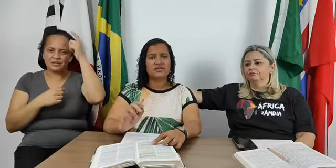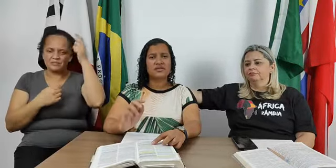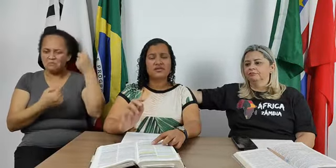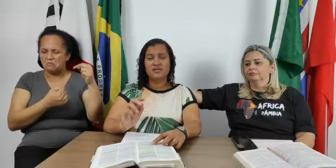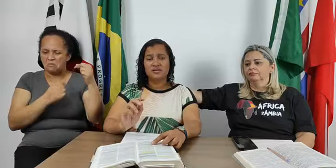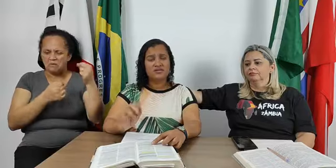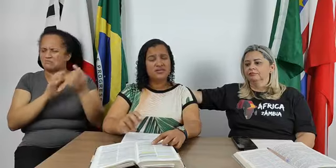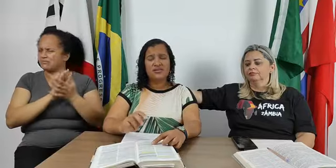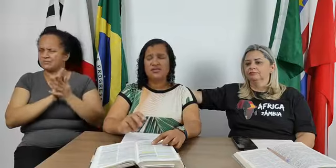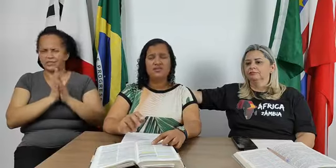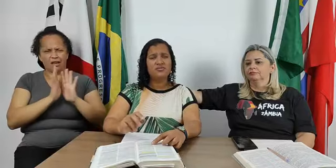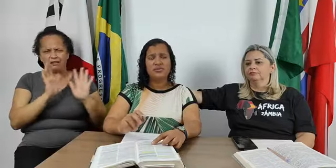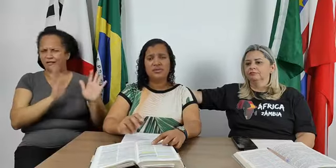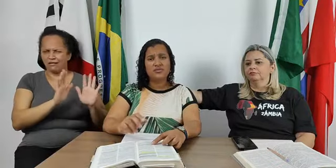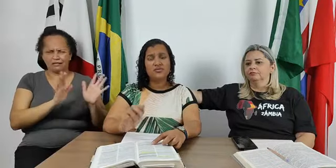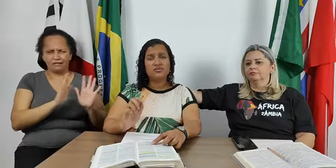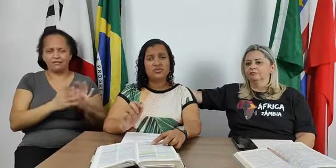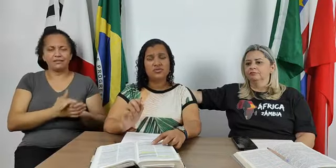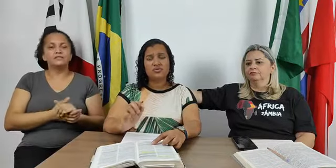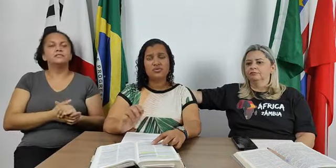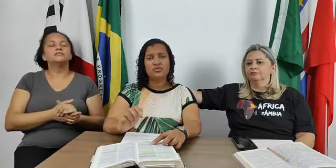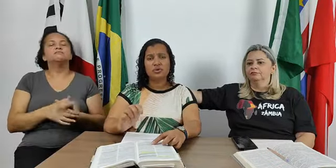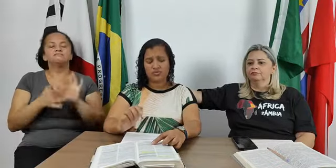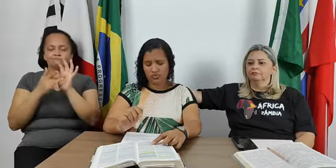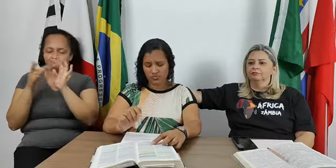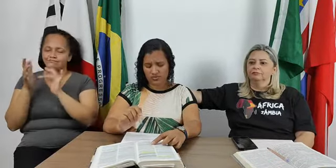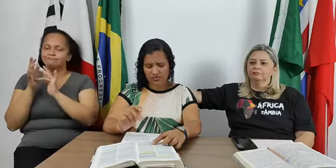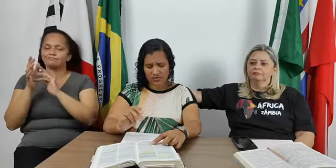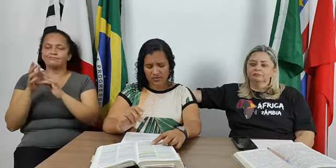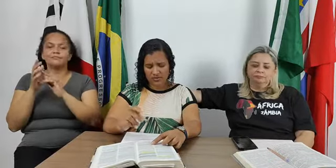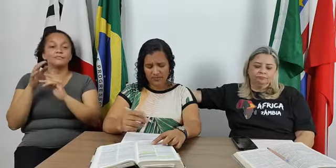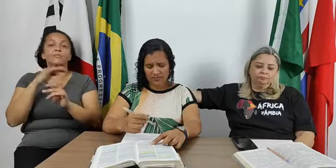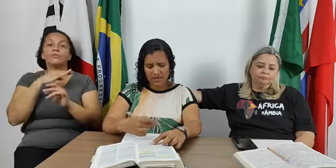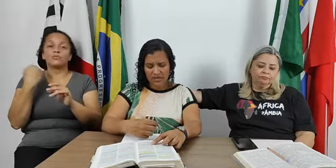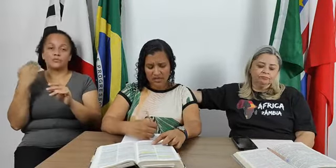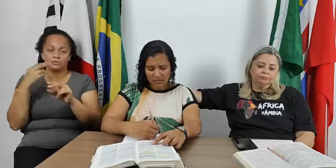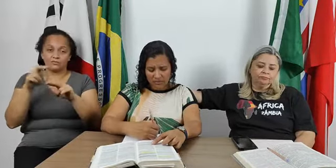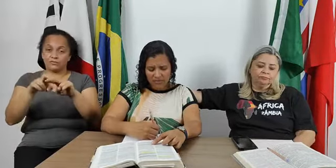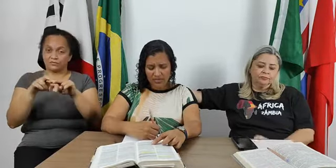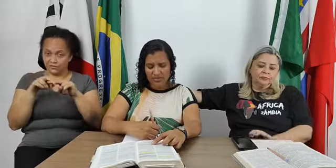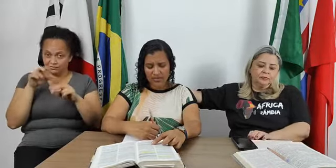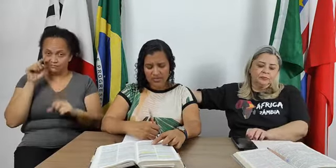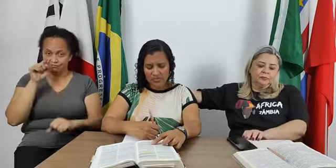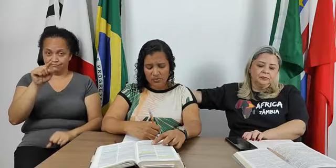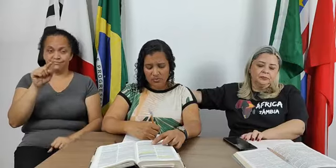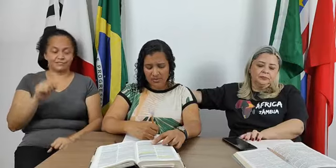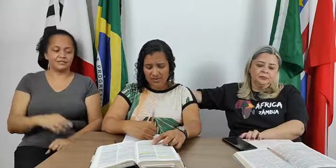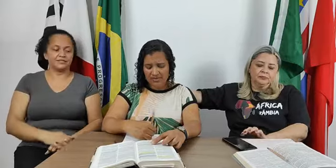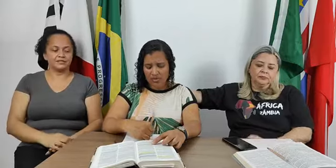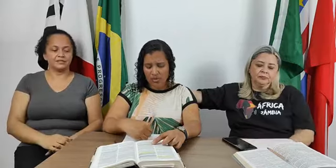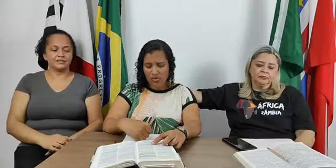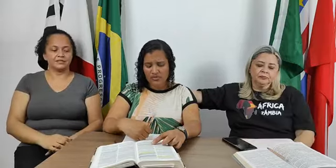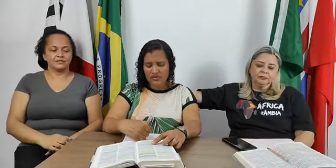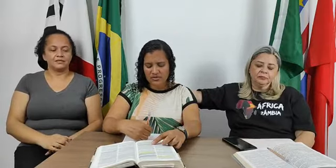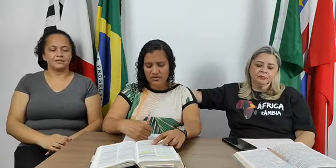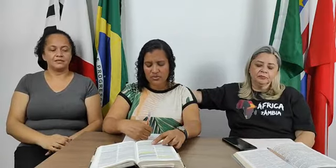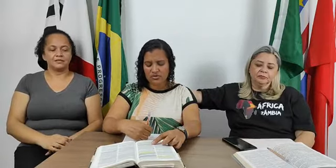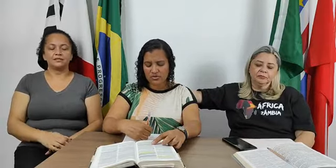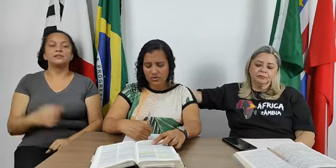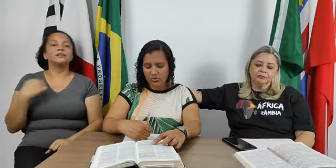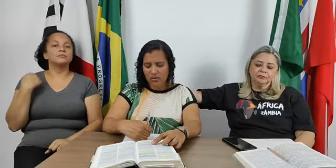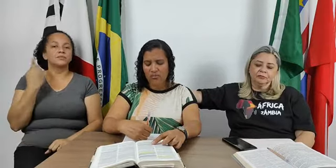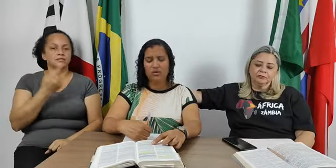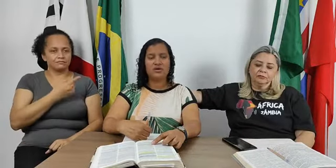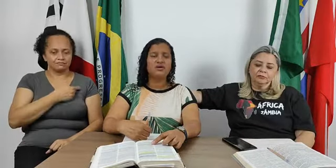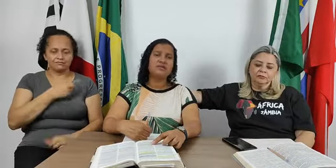passar uma rasteira. Não, não. Jesus morreu na cruz por você. E por fim, para que a gente permaneça